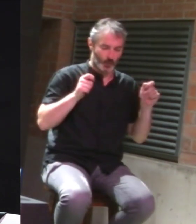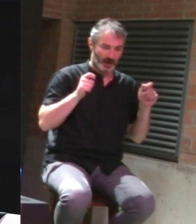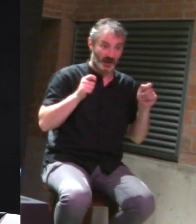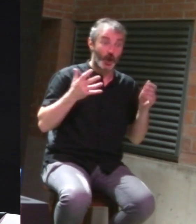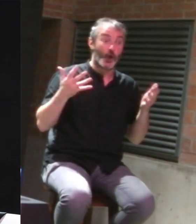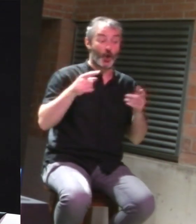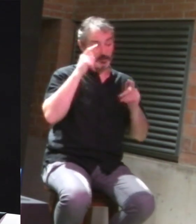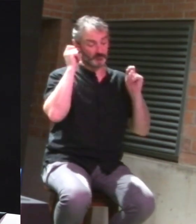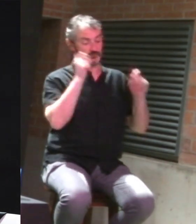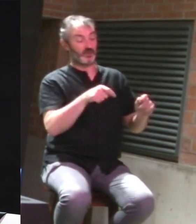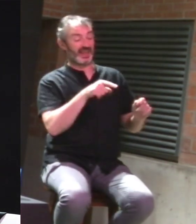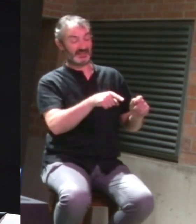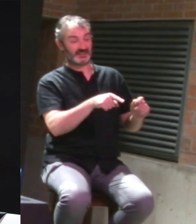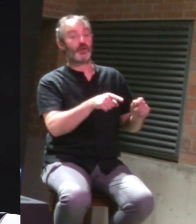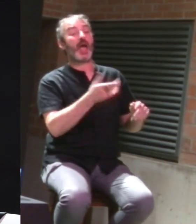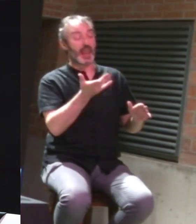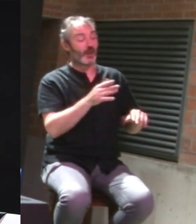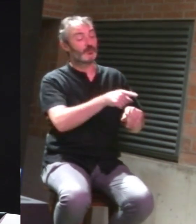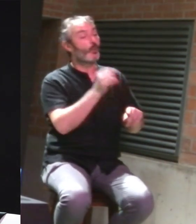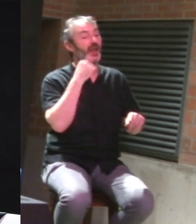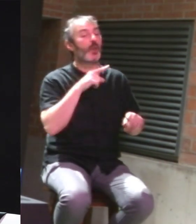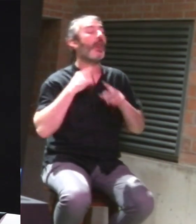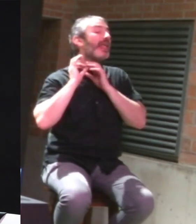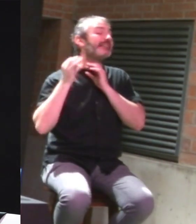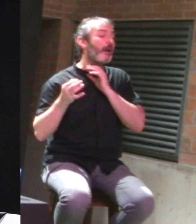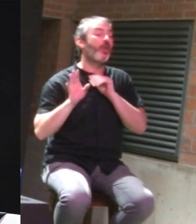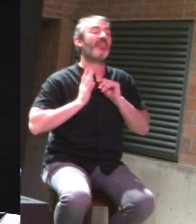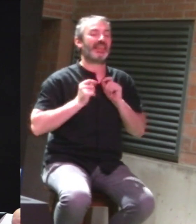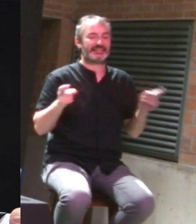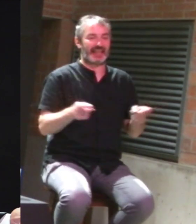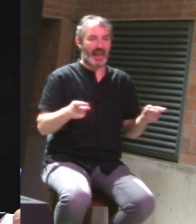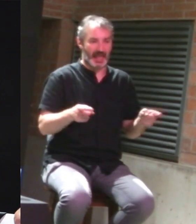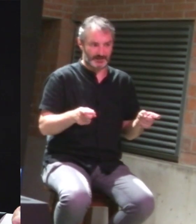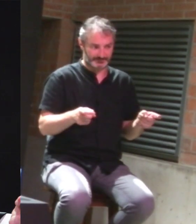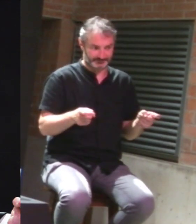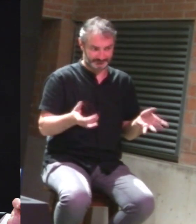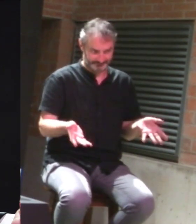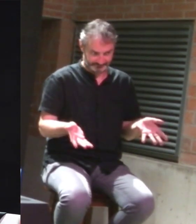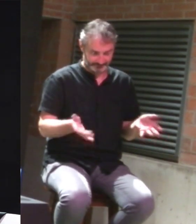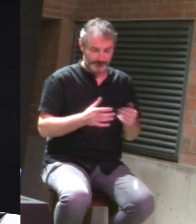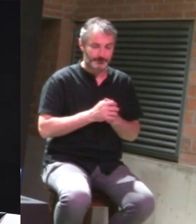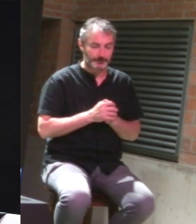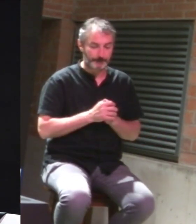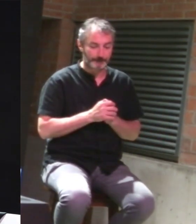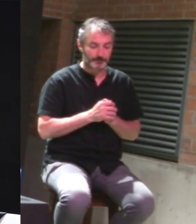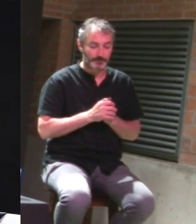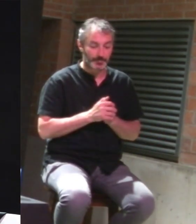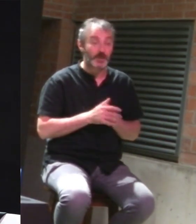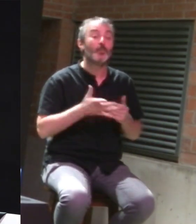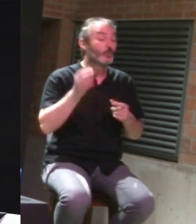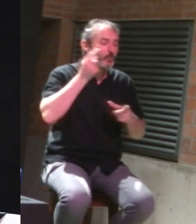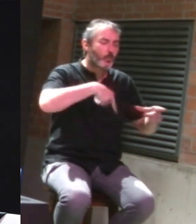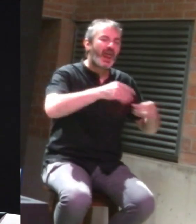les anomenarà les explotades dels telers, perquè és horrorós. I, com us dic, què faran